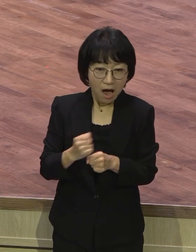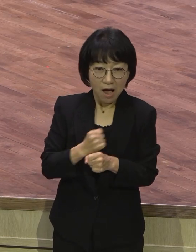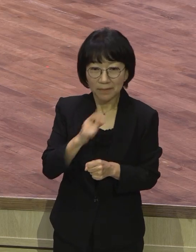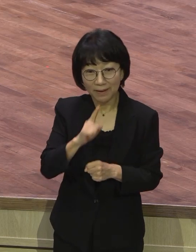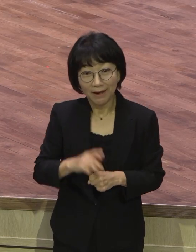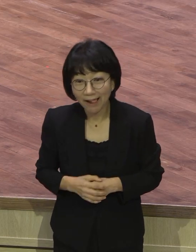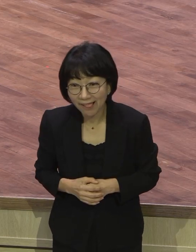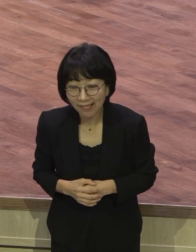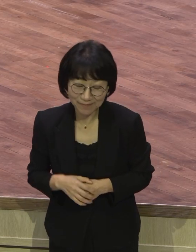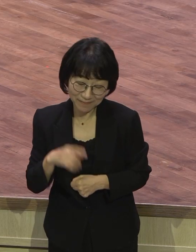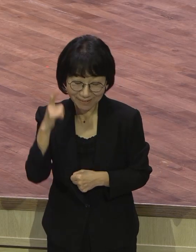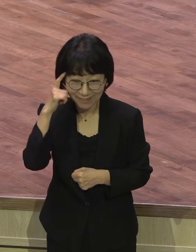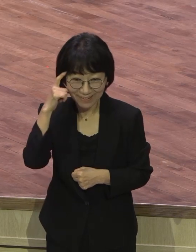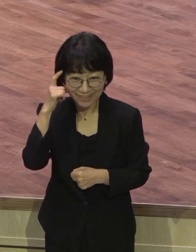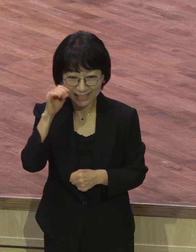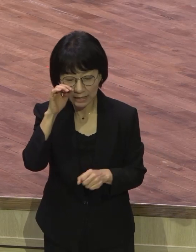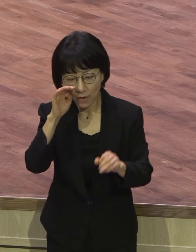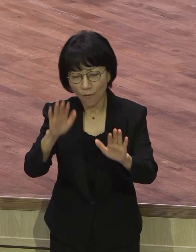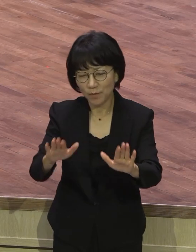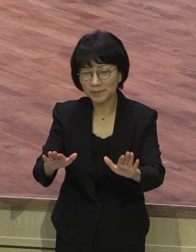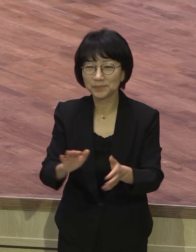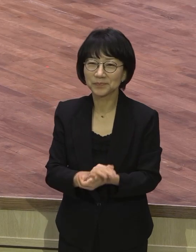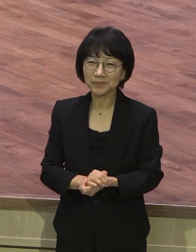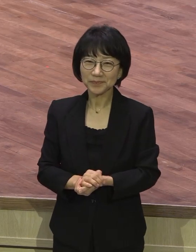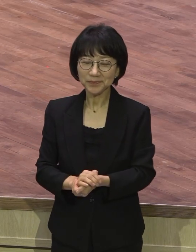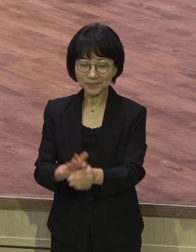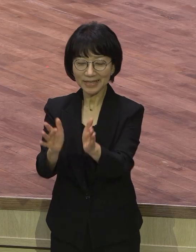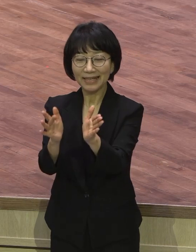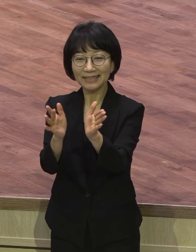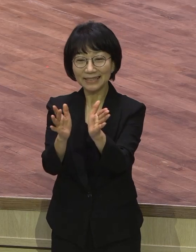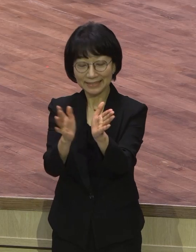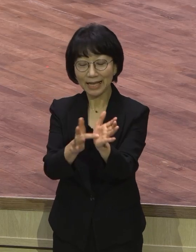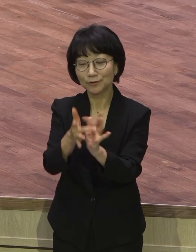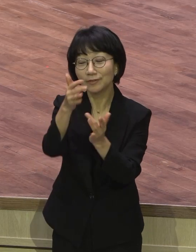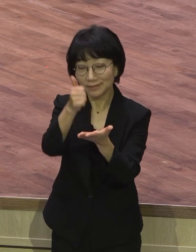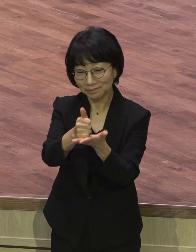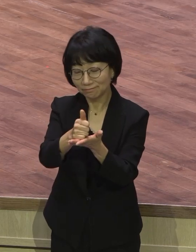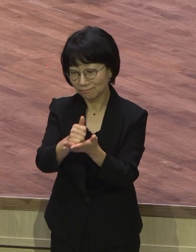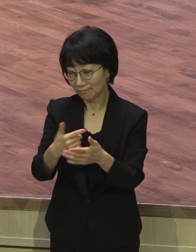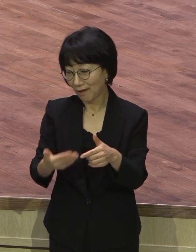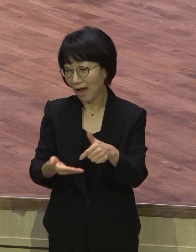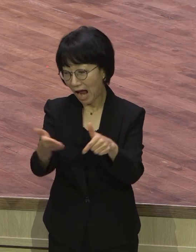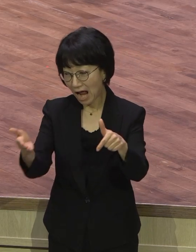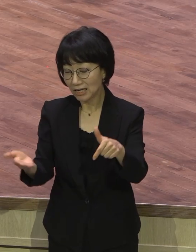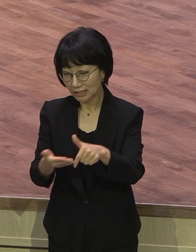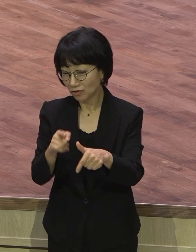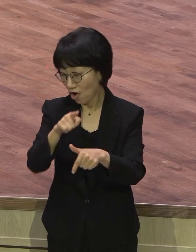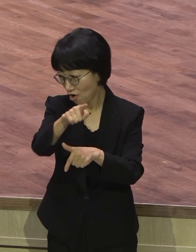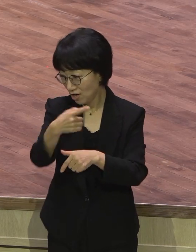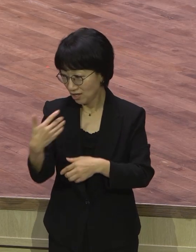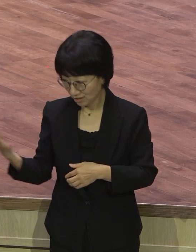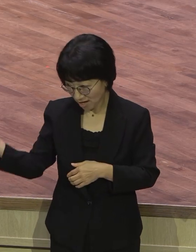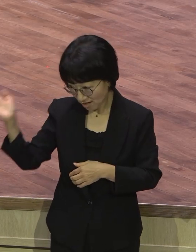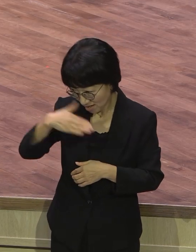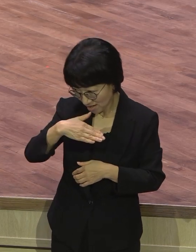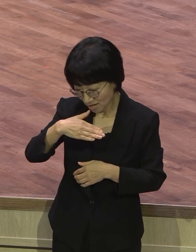예수님이 배타고 갈릴리 건너가자고 해서 함께